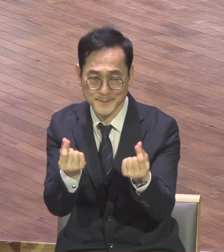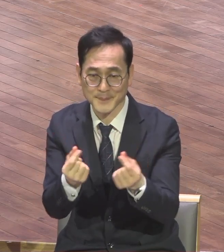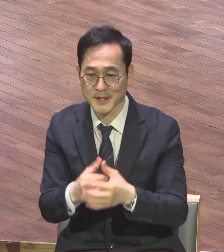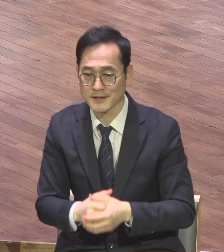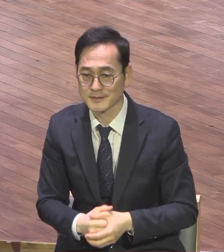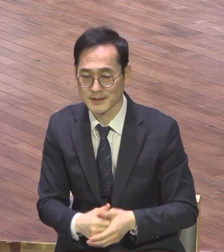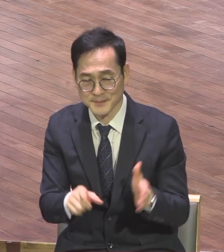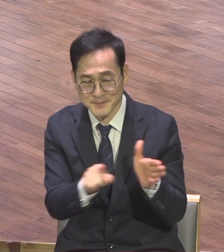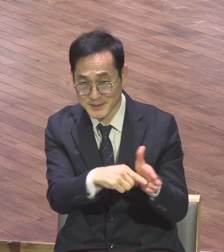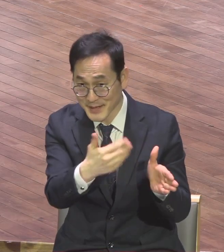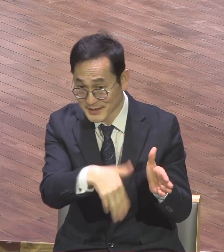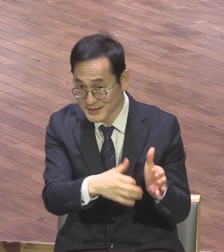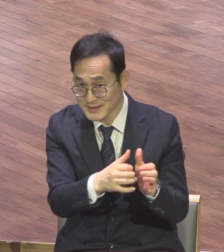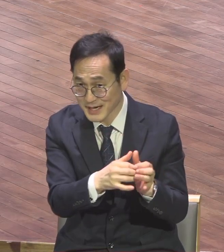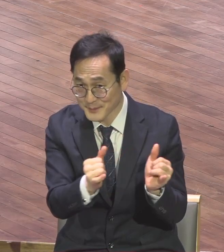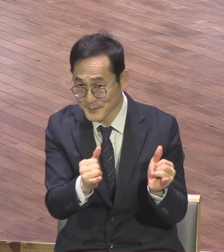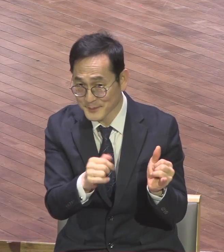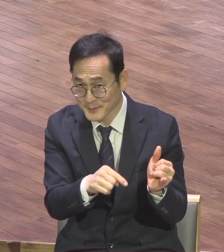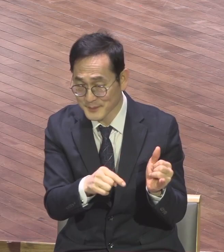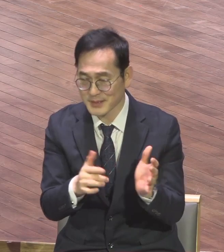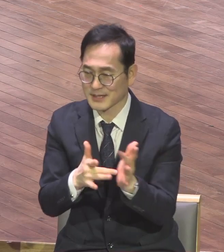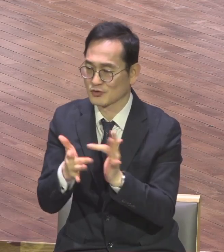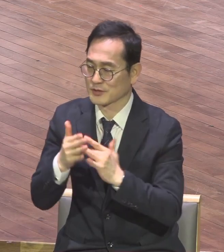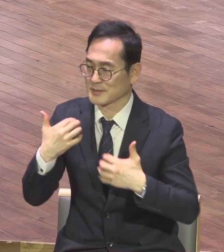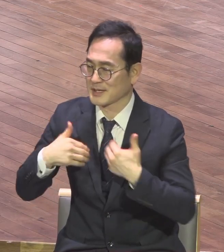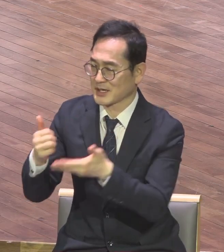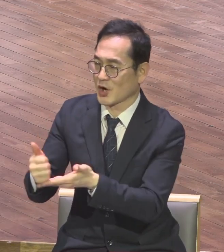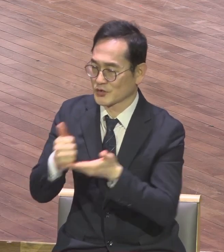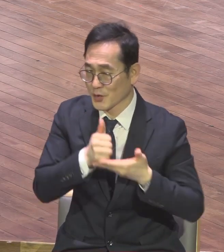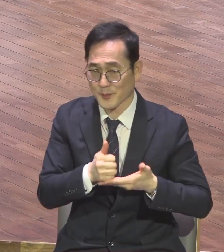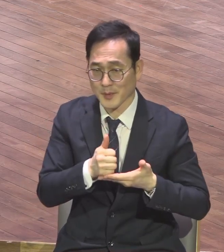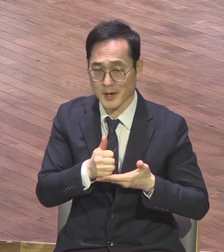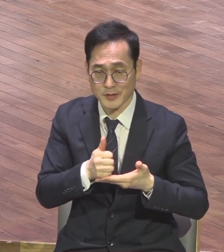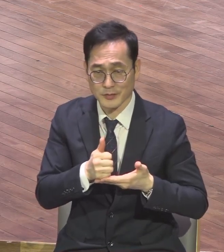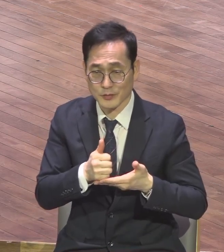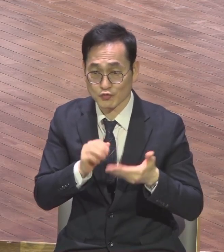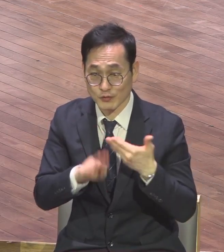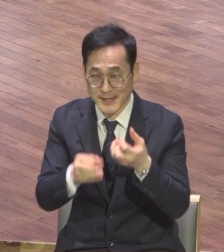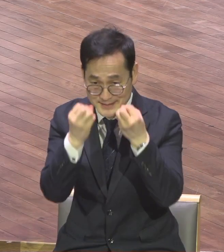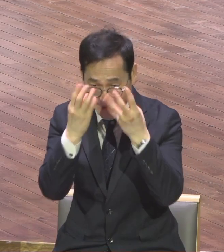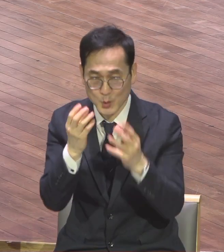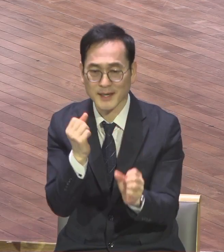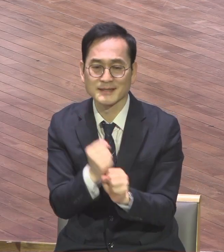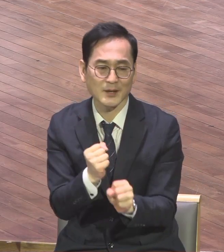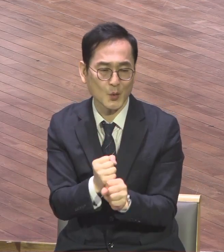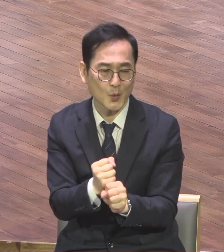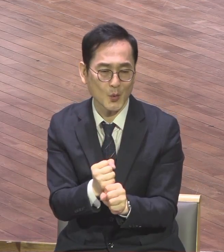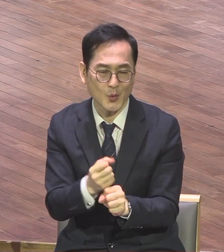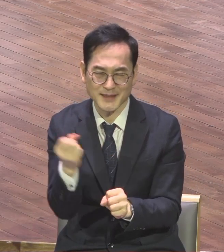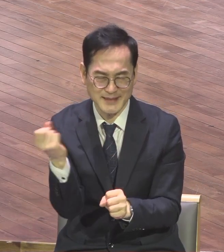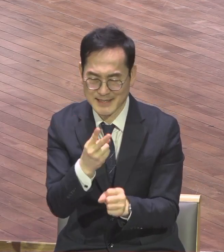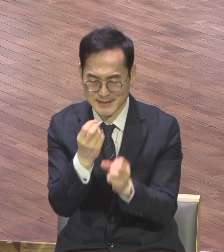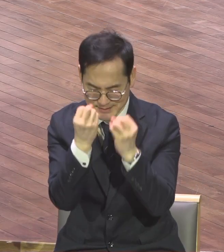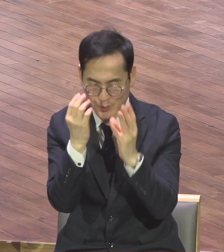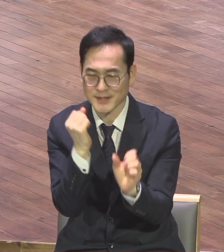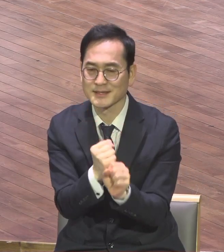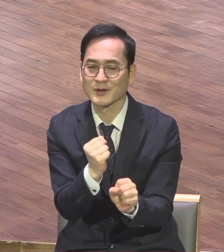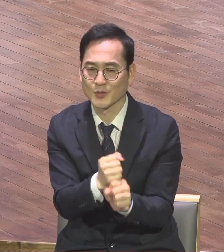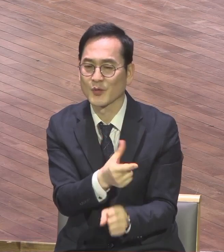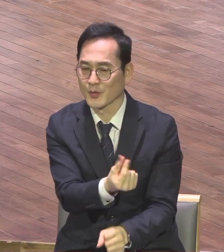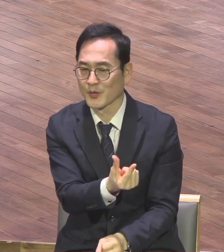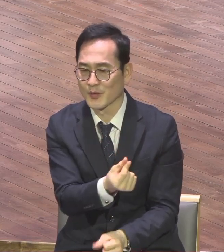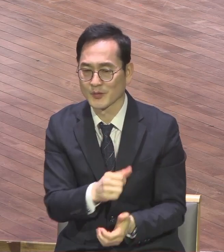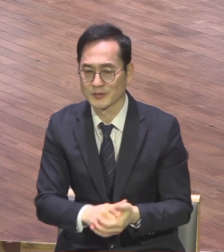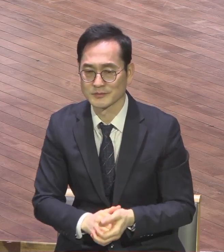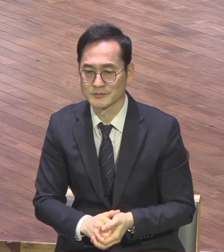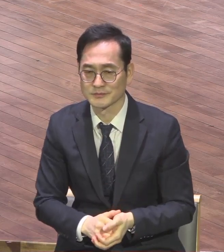이 불신자가 예수 영접하고 구원받아 하나님 자녀 되면 뭐요? 재창조, 재창조. 이 부활의 선물 준 거예요. 그